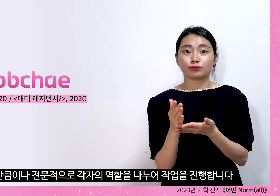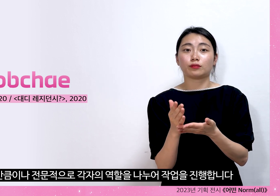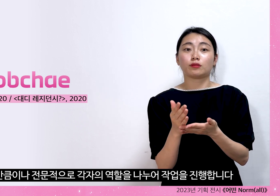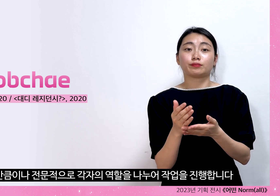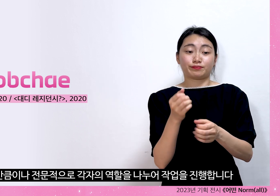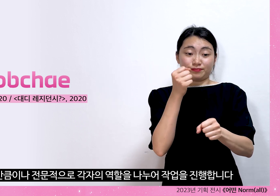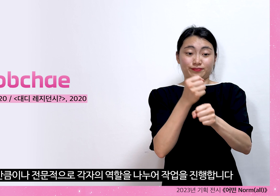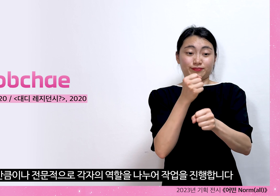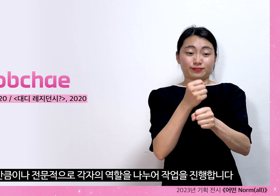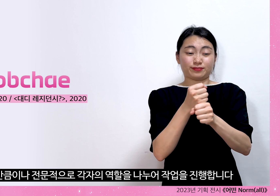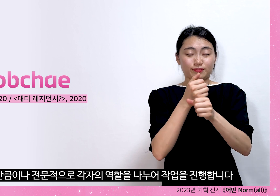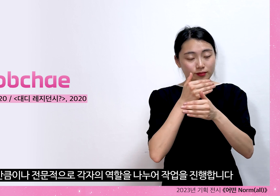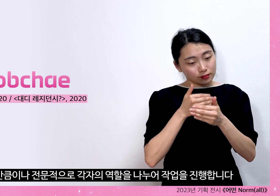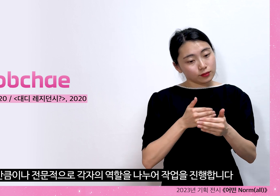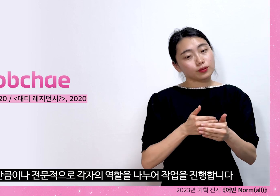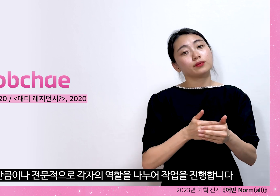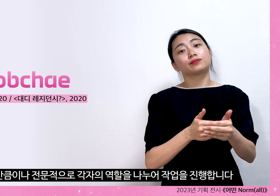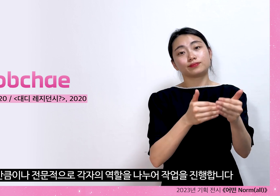진행합니다.